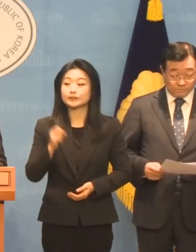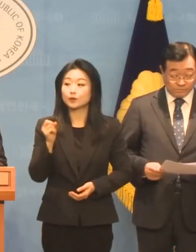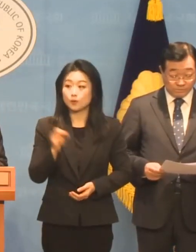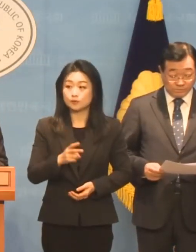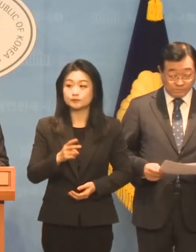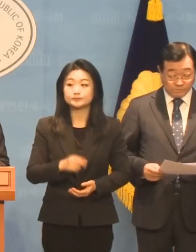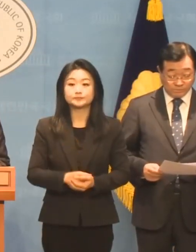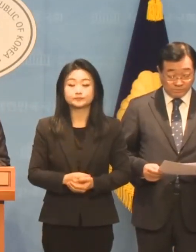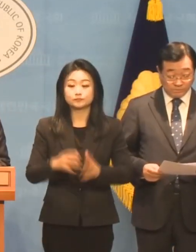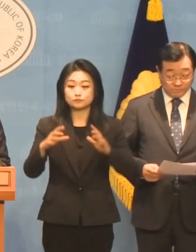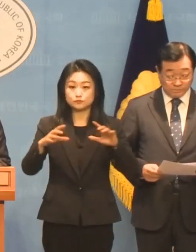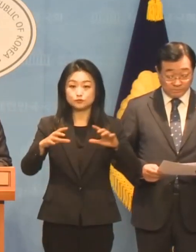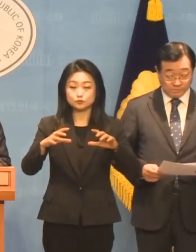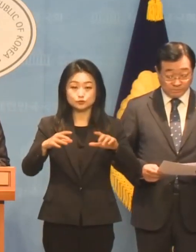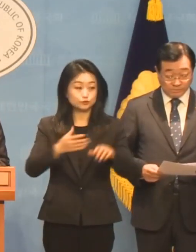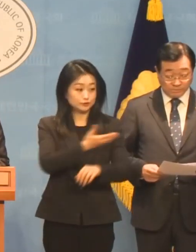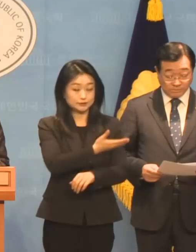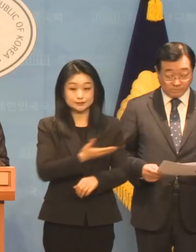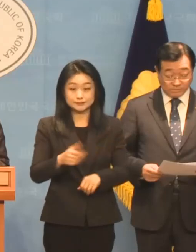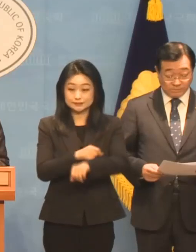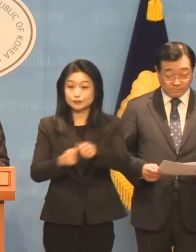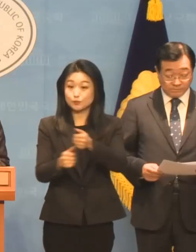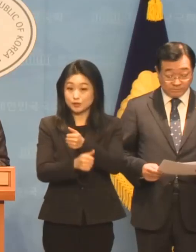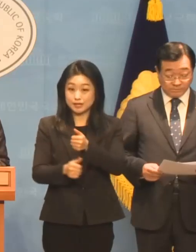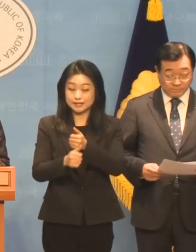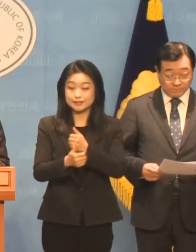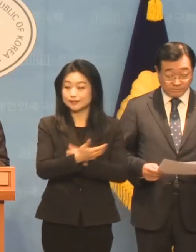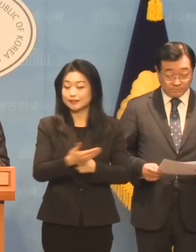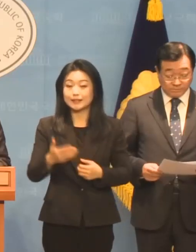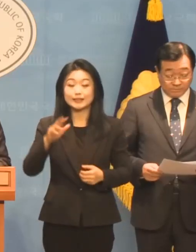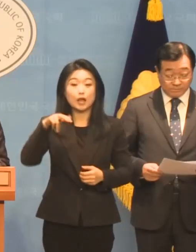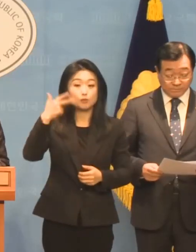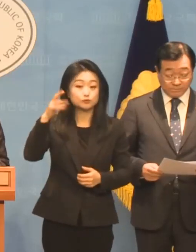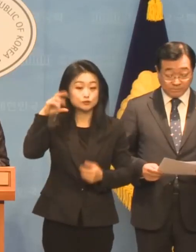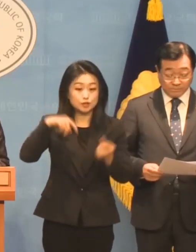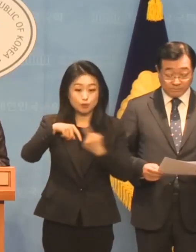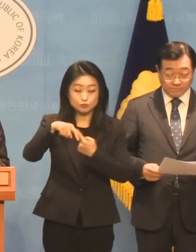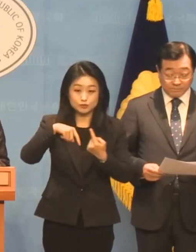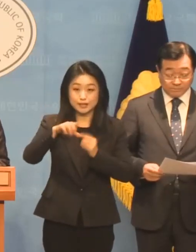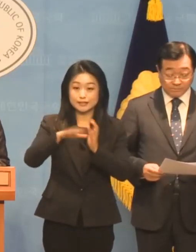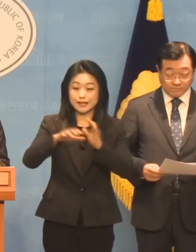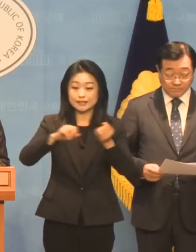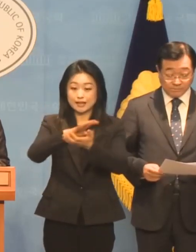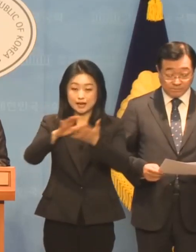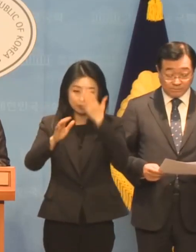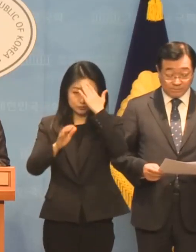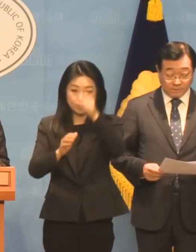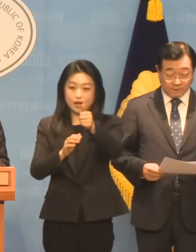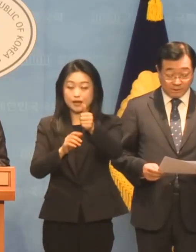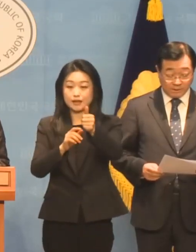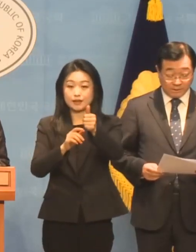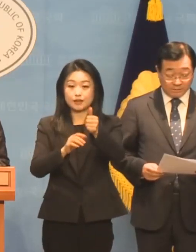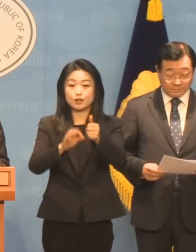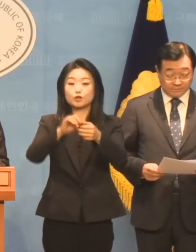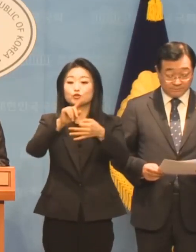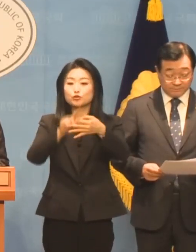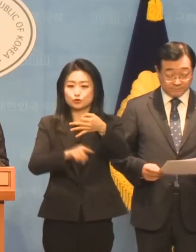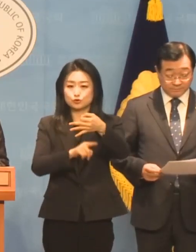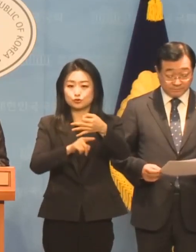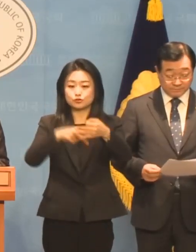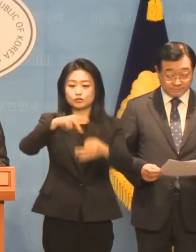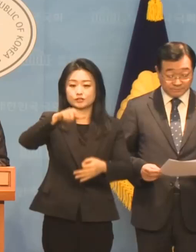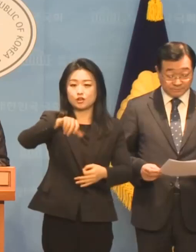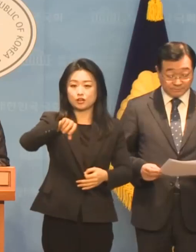아울러 국조특위는 다음 주 청문회 증인으로 내란 수계 윤석열을